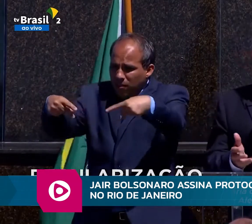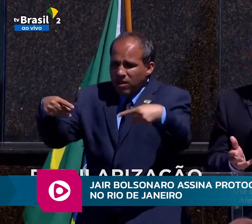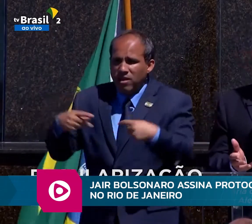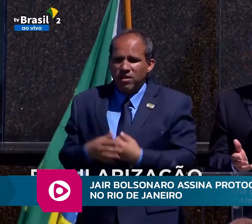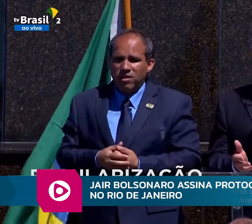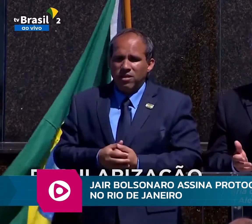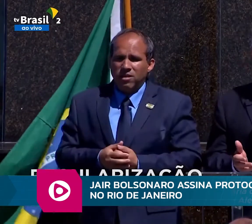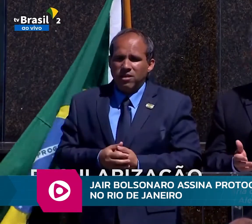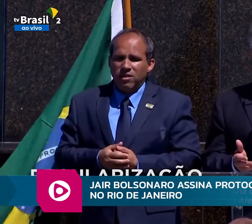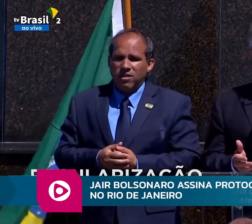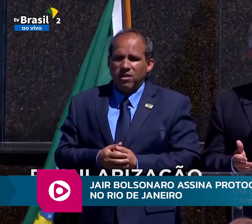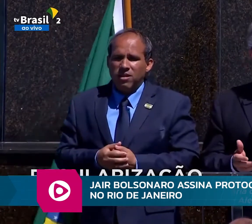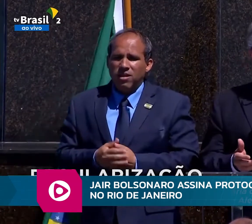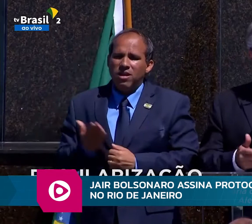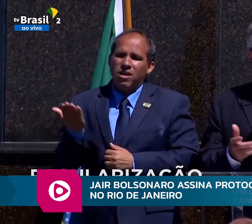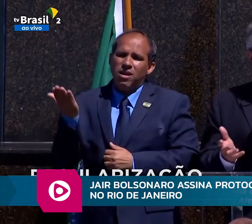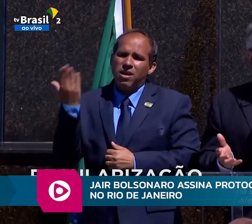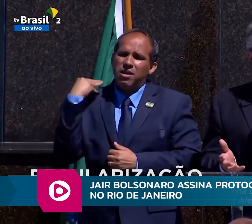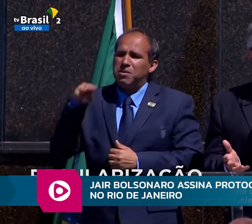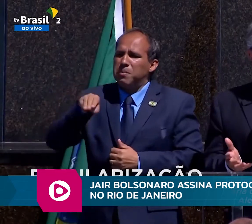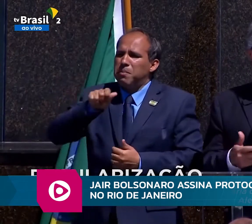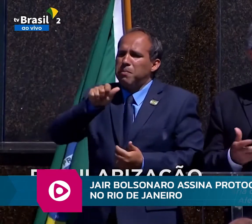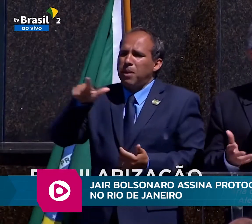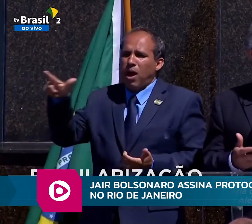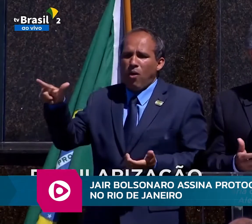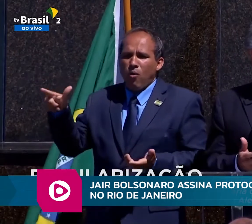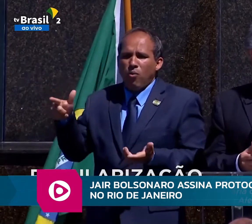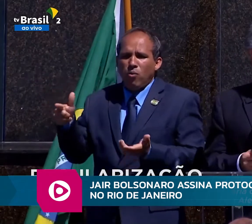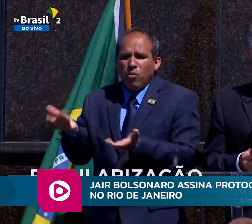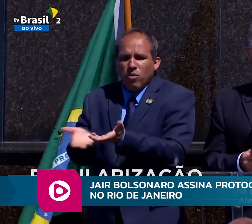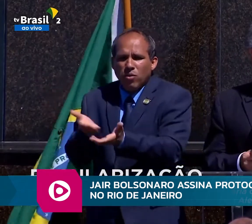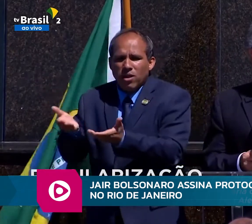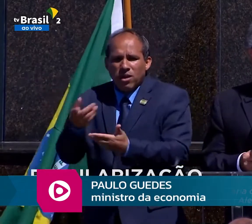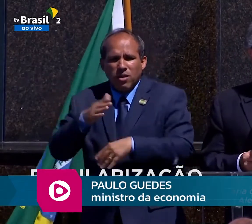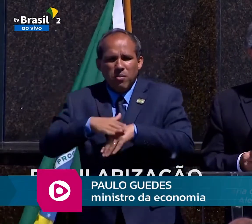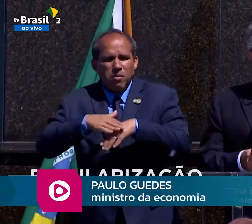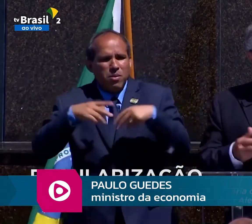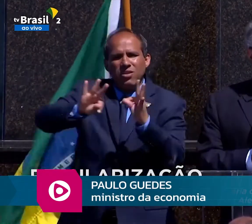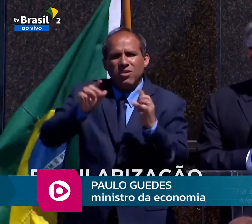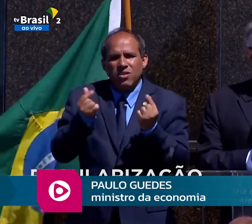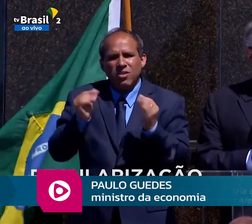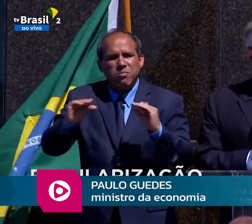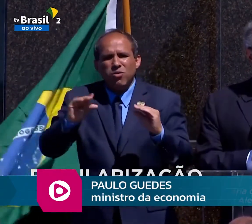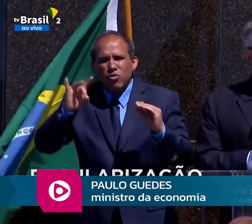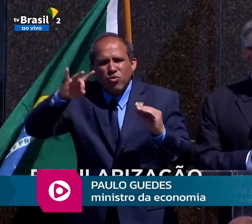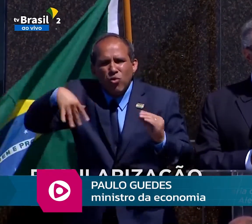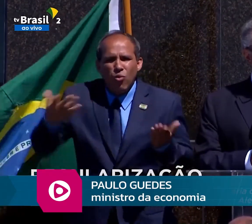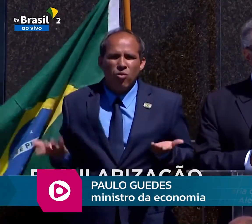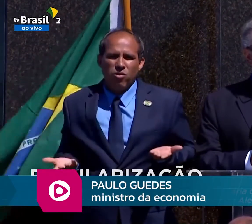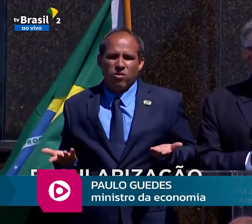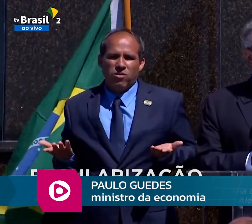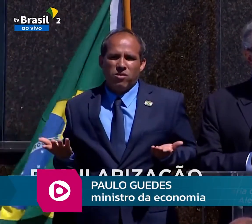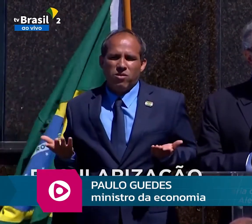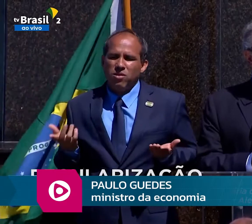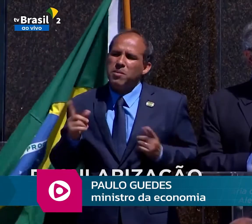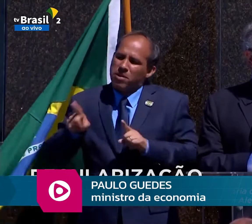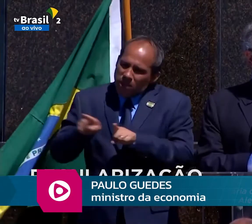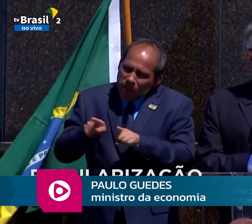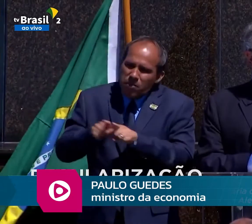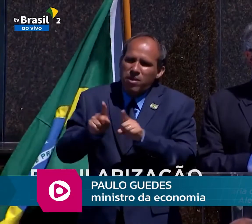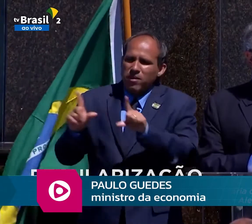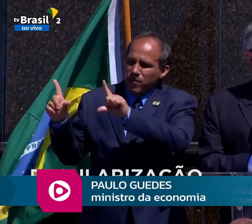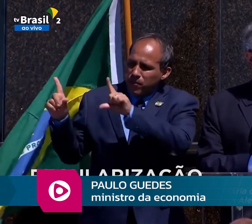propriedade vulneráveis das Comunidades locais o objetivo de diminuir a desigualdade social porque não reduzir mais